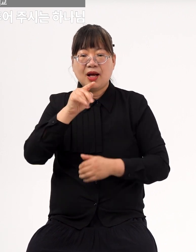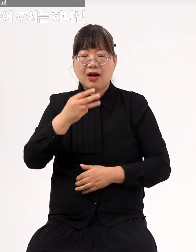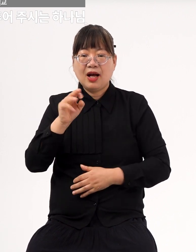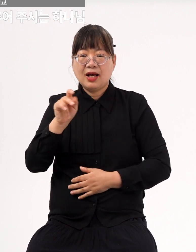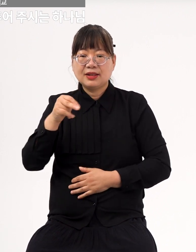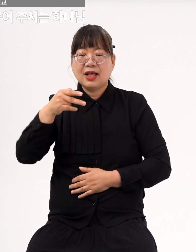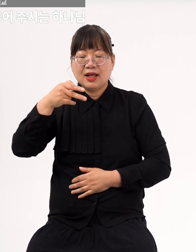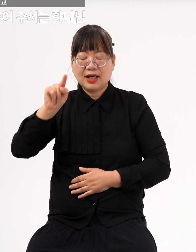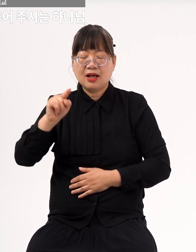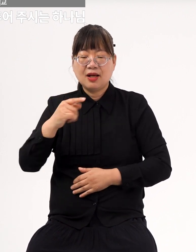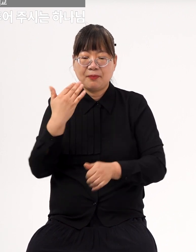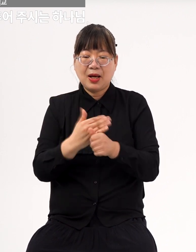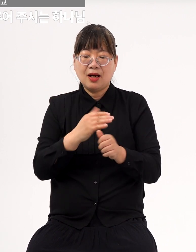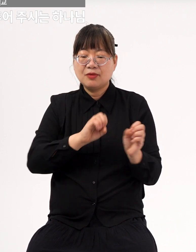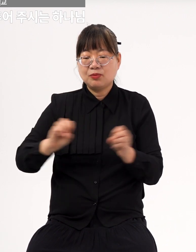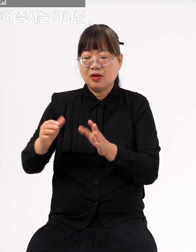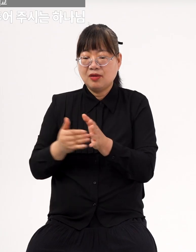됐는데